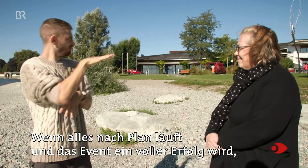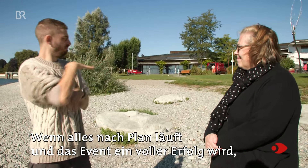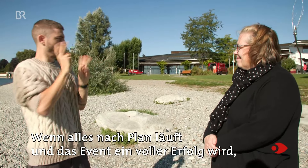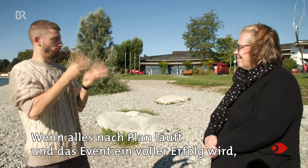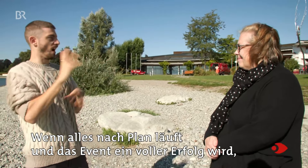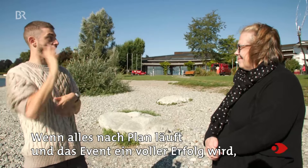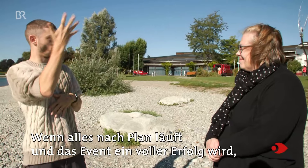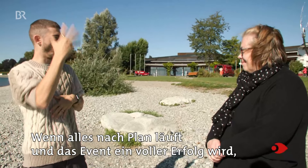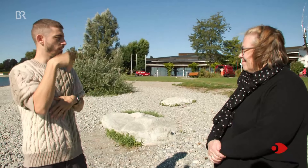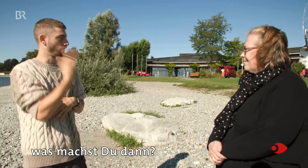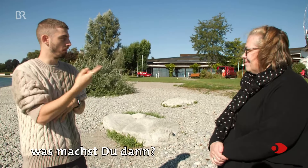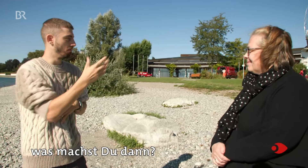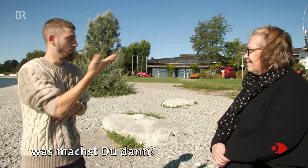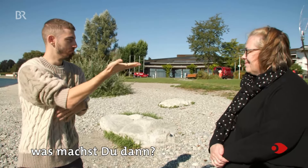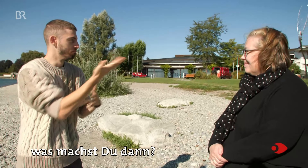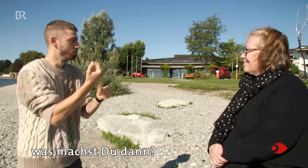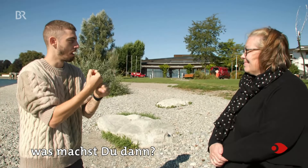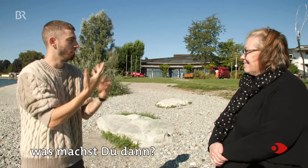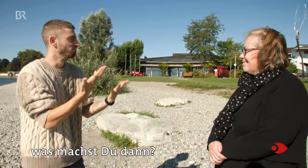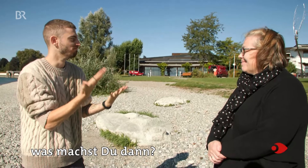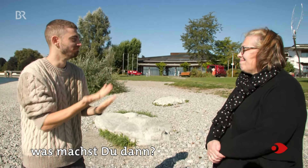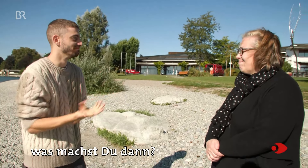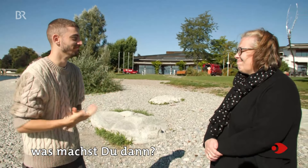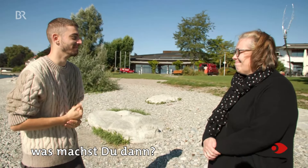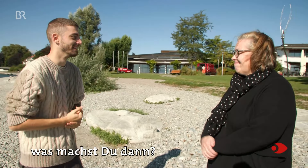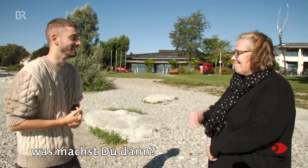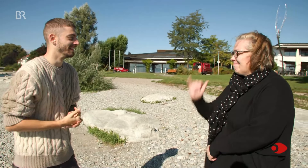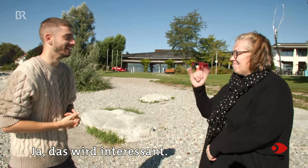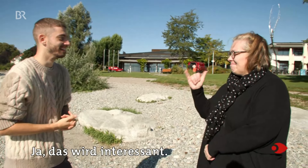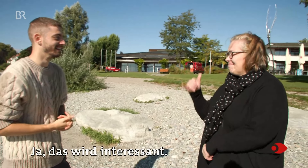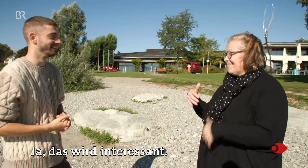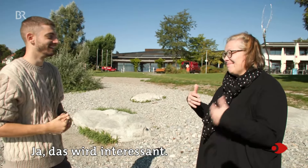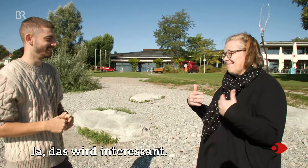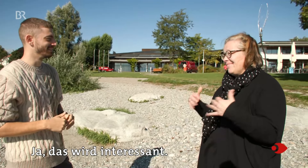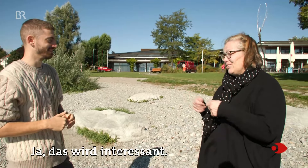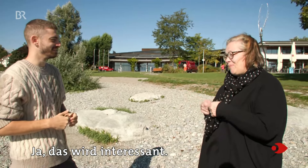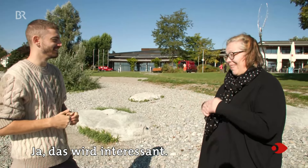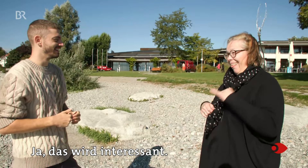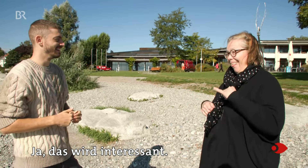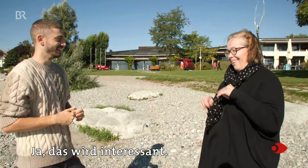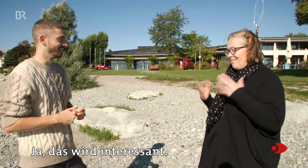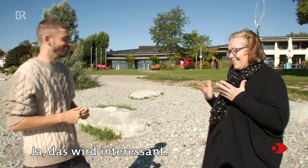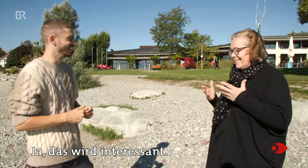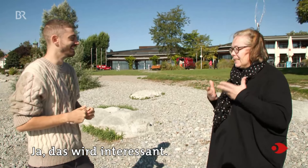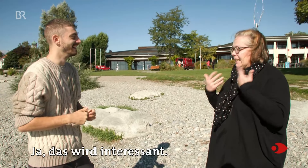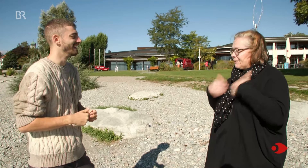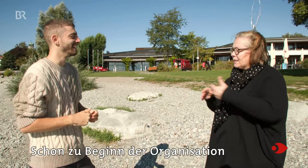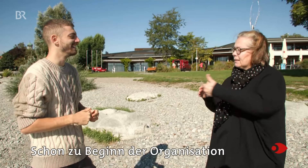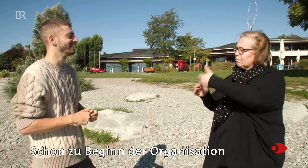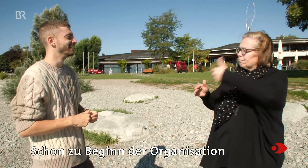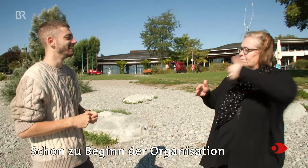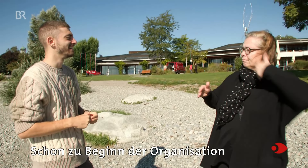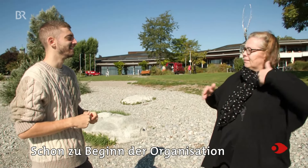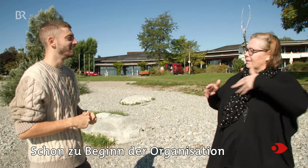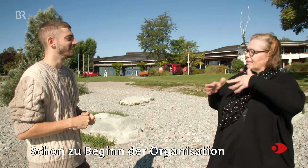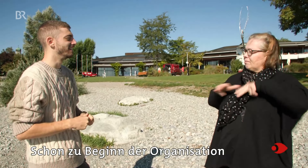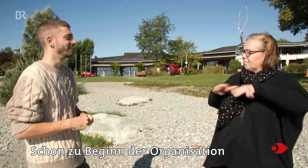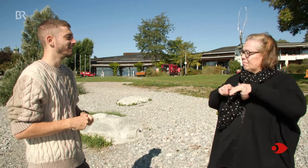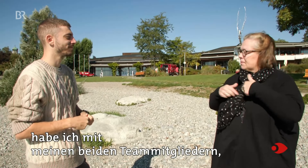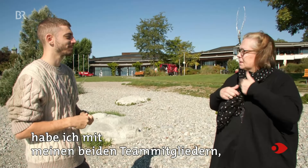läuft und das Event ein voller Erfolg wird, was machst du dann? Ja, das wird interessant. Schon zu Beginn